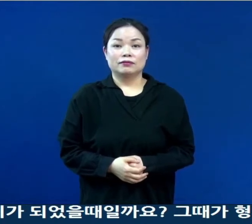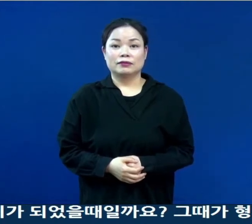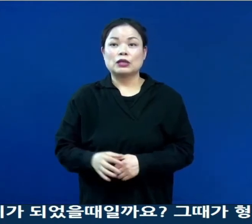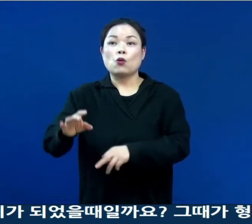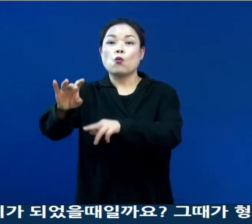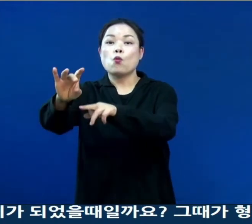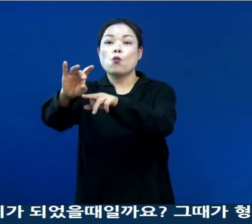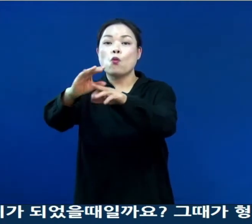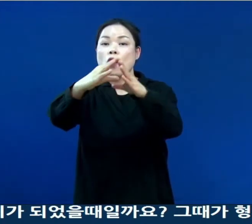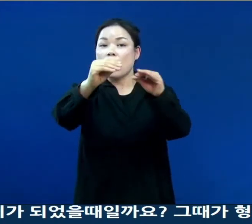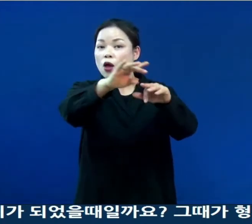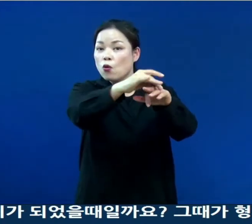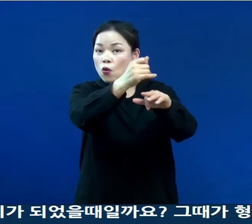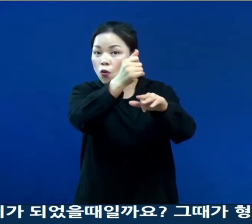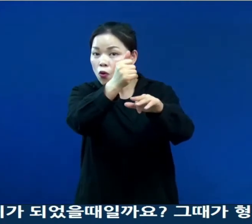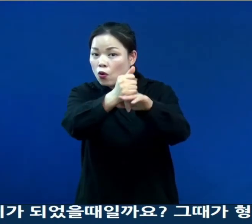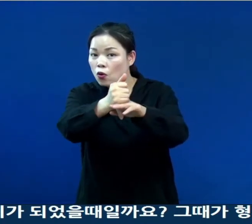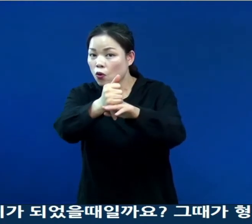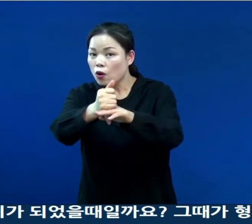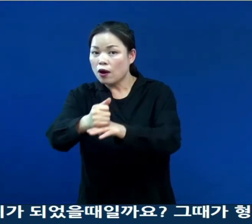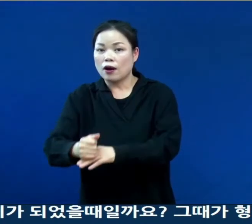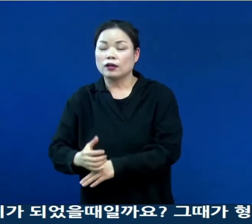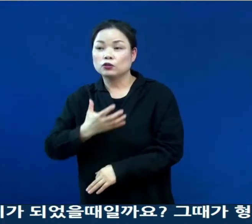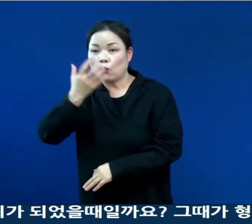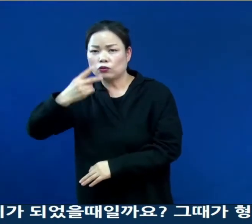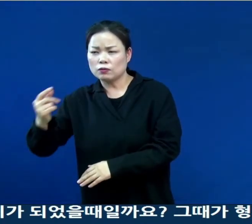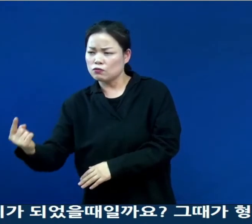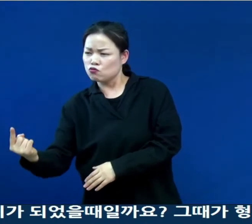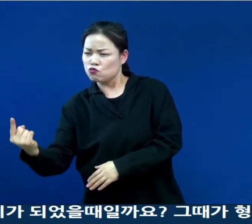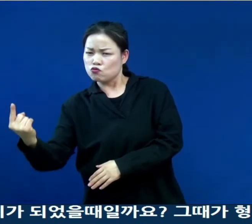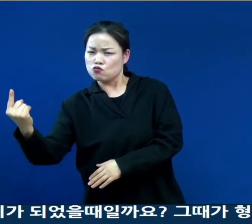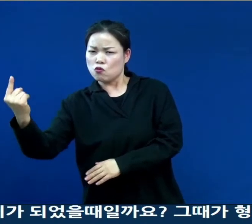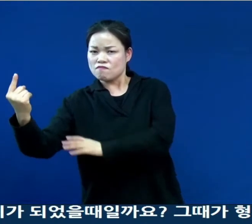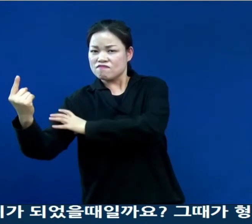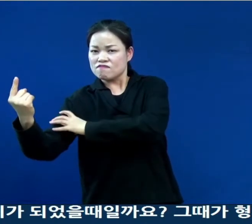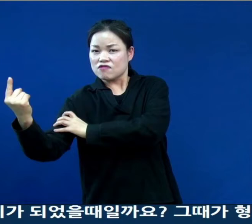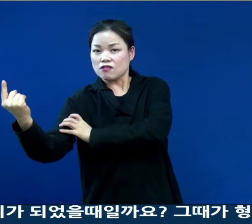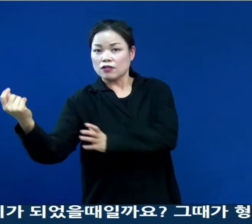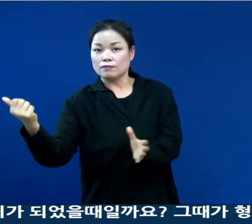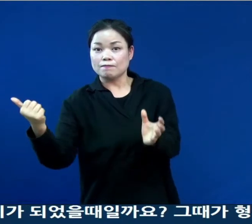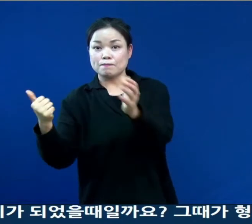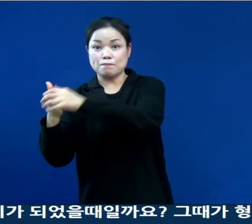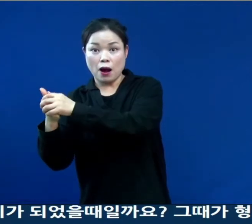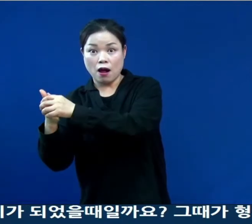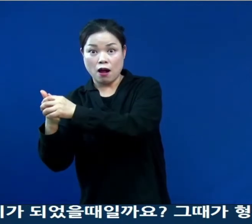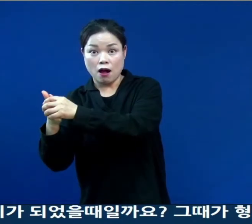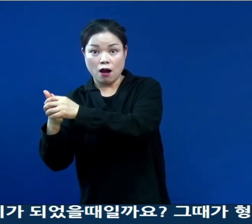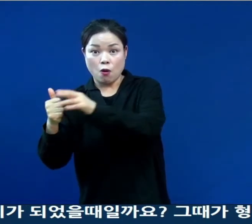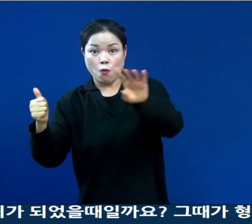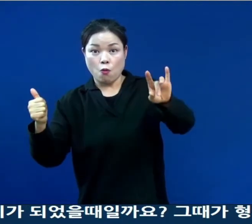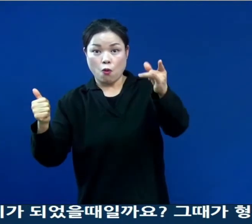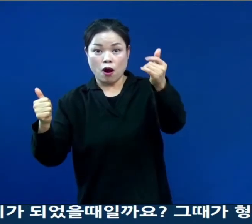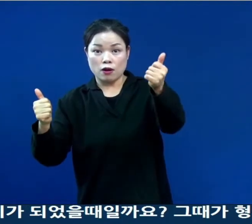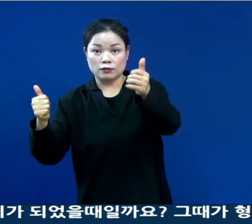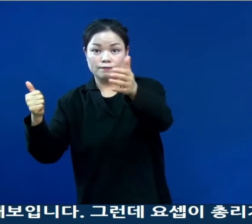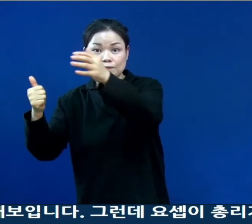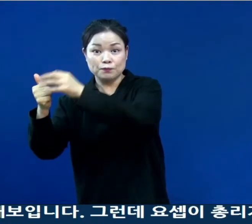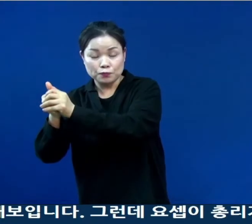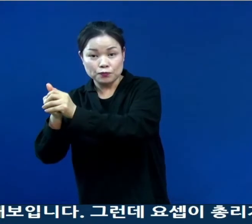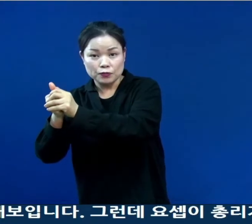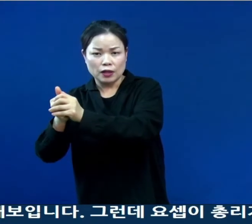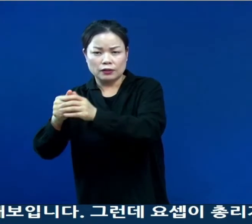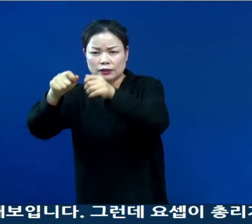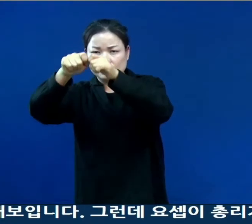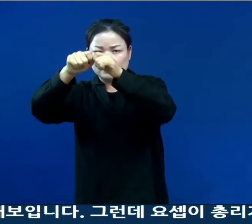바로 왕이 요셉을 높이 세워서 모든 권력을 그의 손에 쥐어주었습니다. 성경은 이 일을 상세히